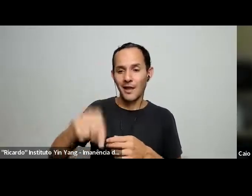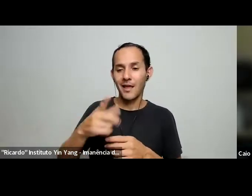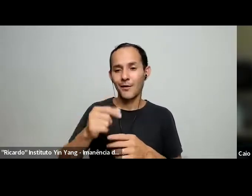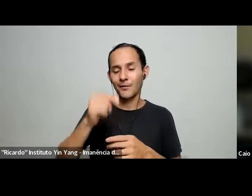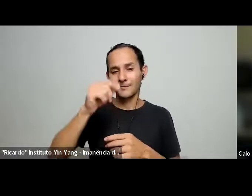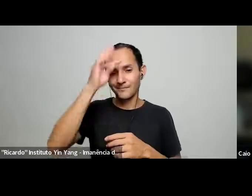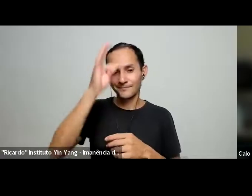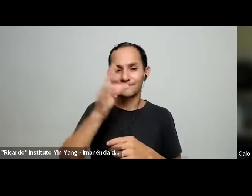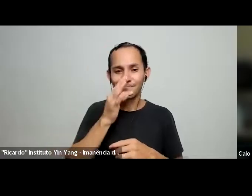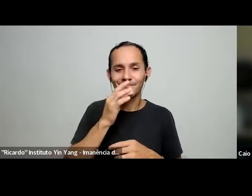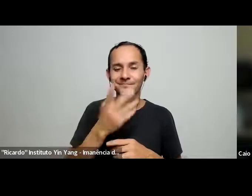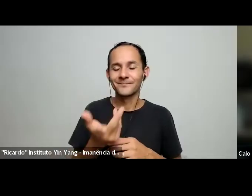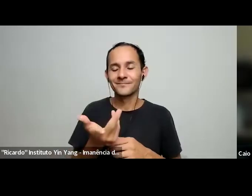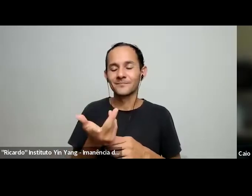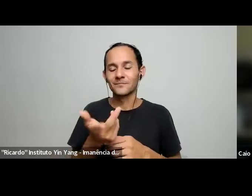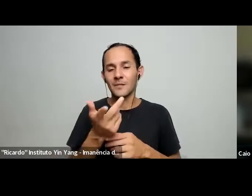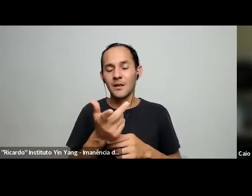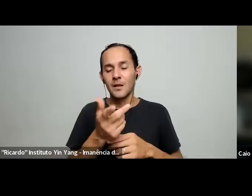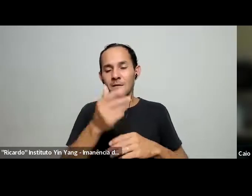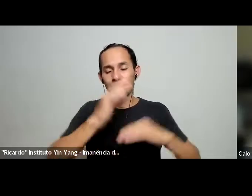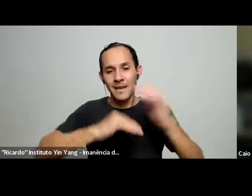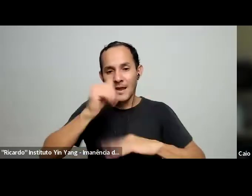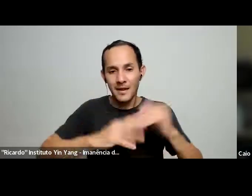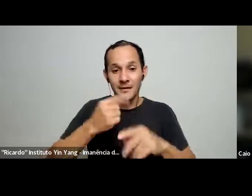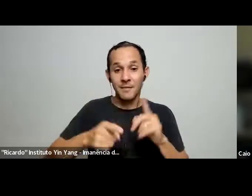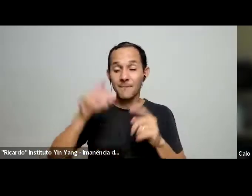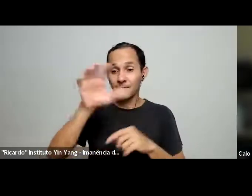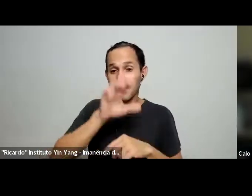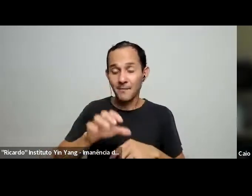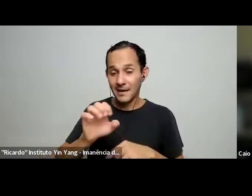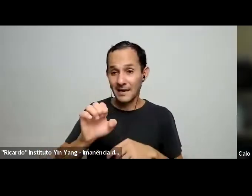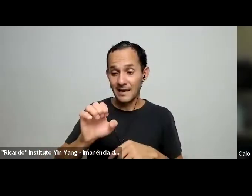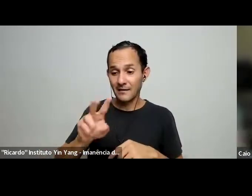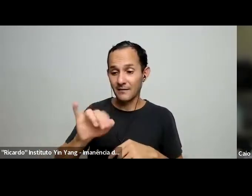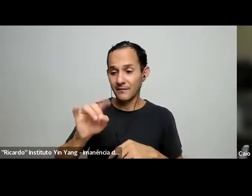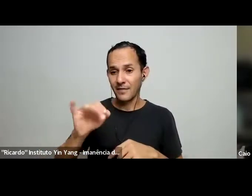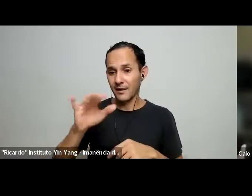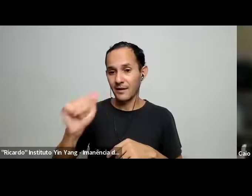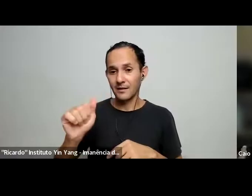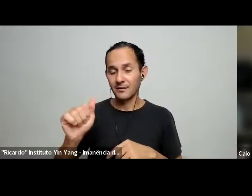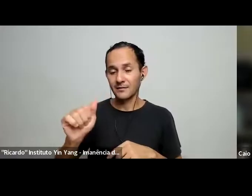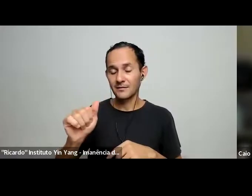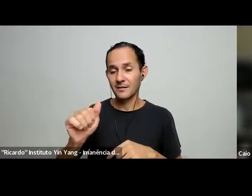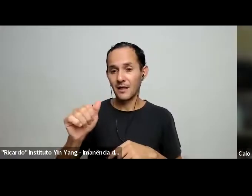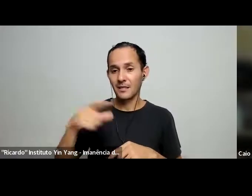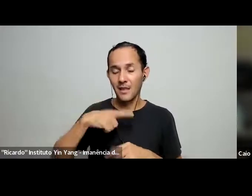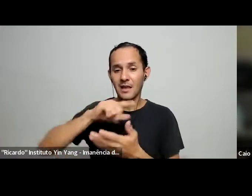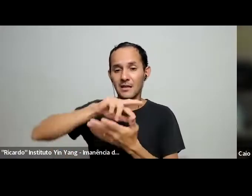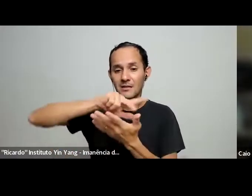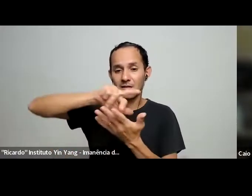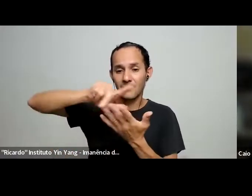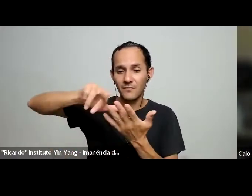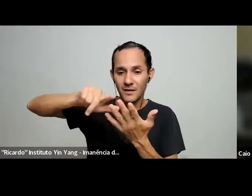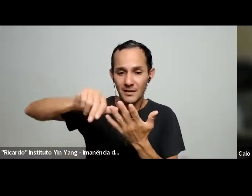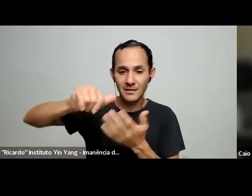complementares integrativas, né, mas o movimento de mapas de evidência ele está em vários